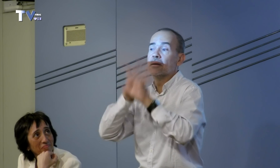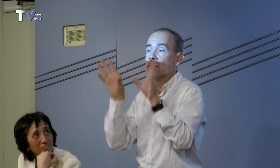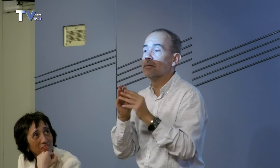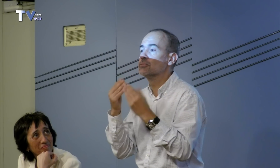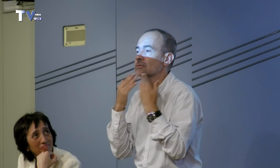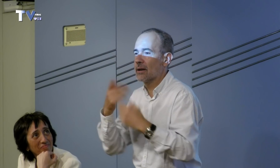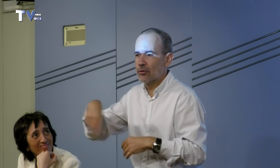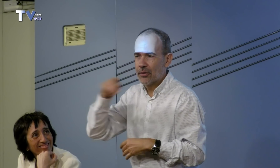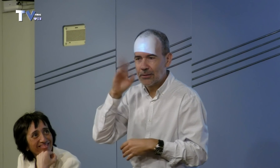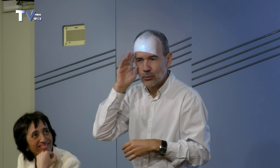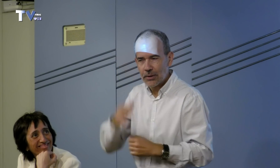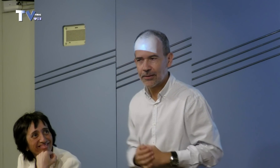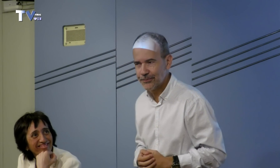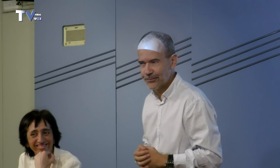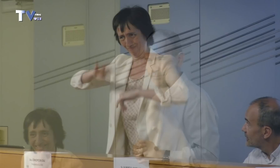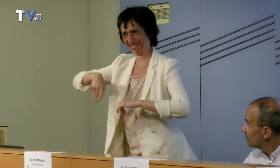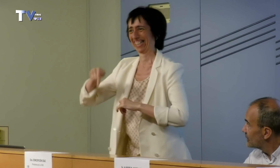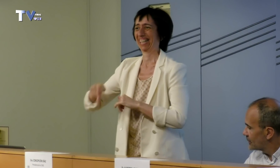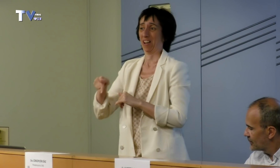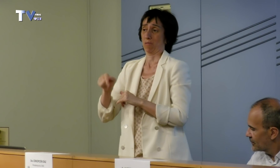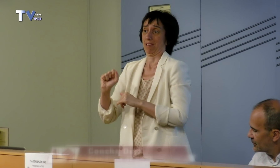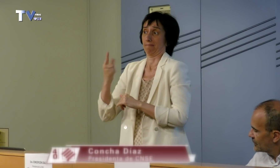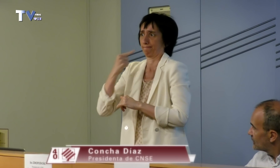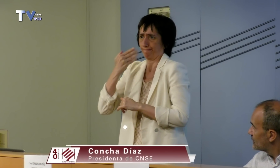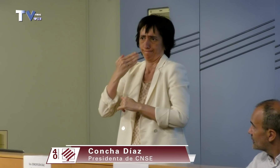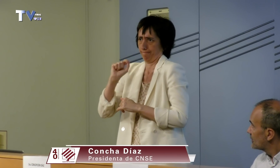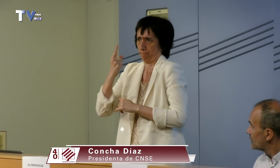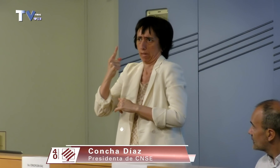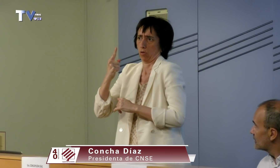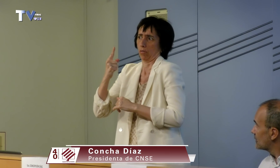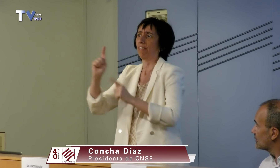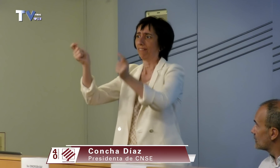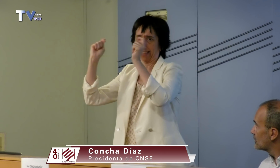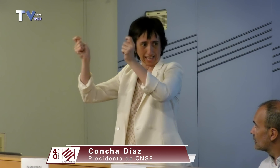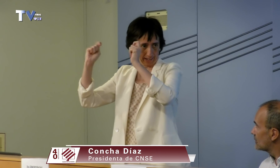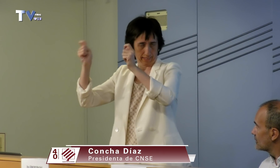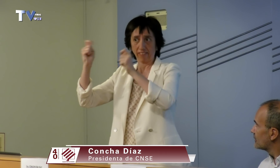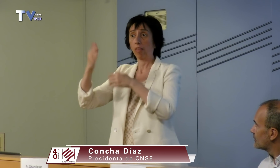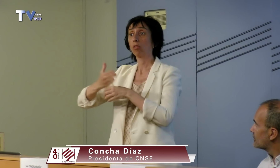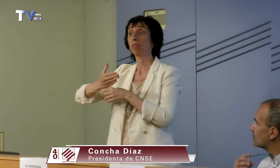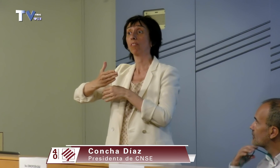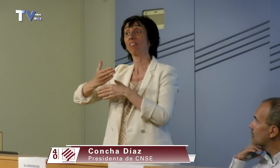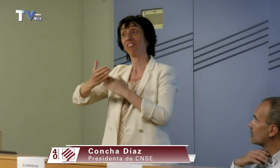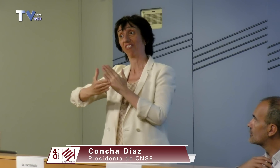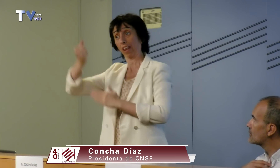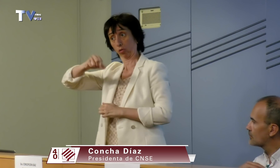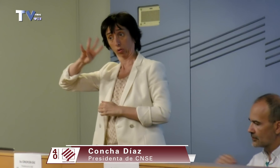Som germanes totes les federacions i a Catalunya fem bon dia així. Primer de tot, felicitats a